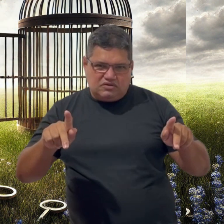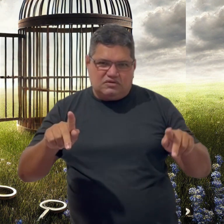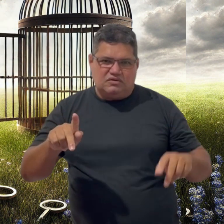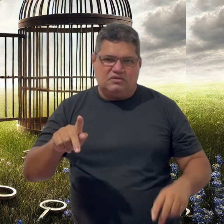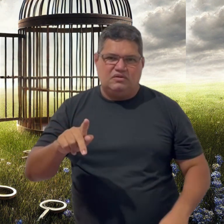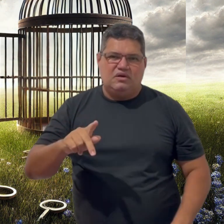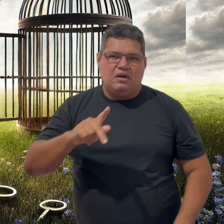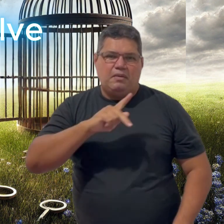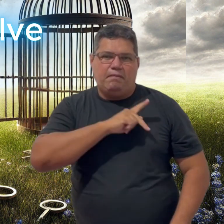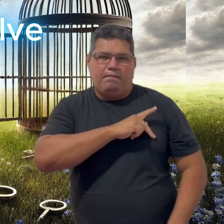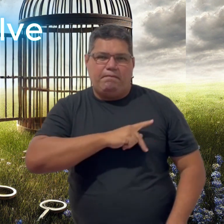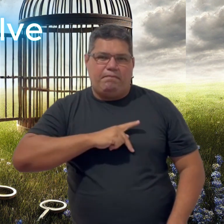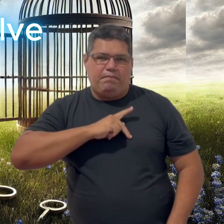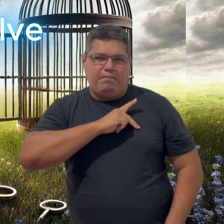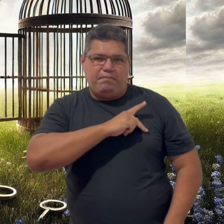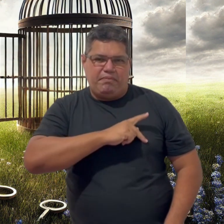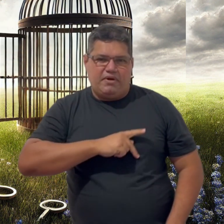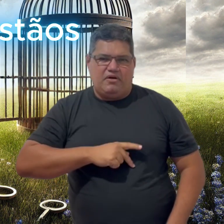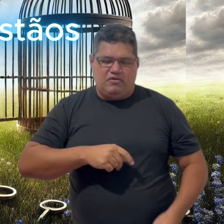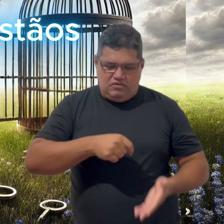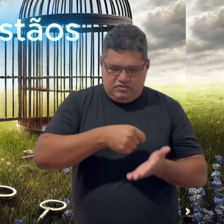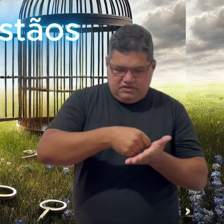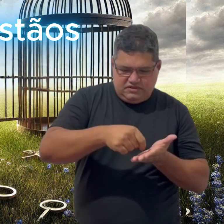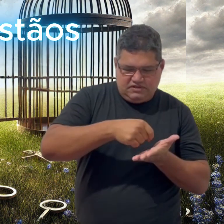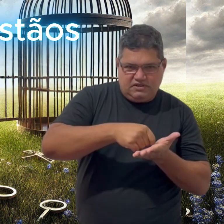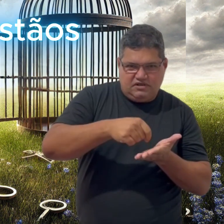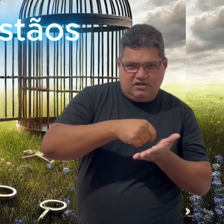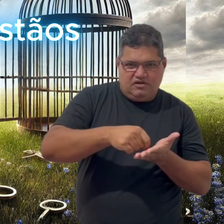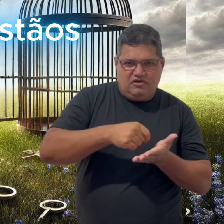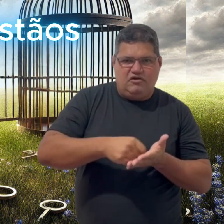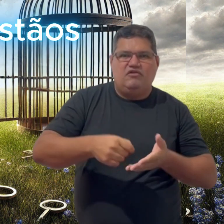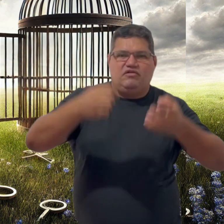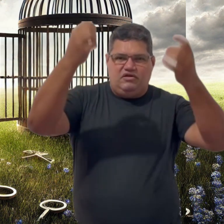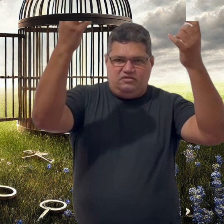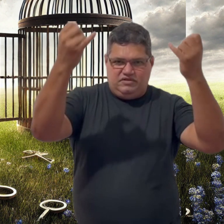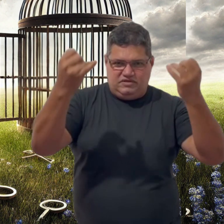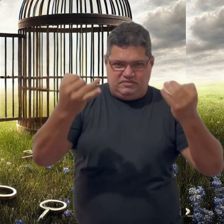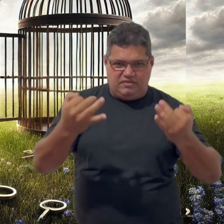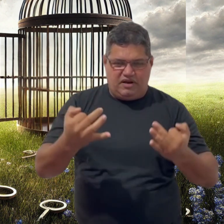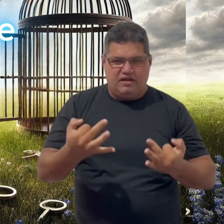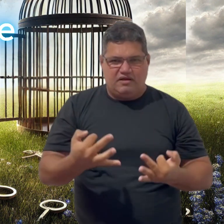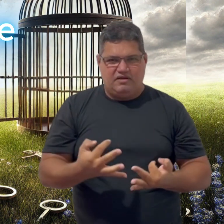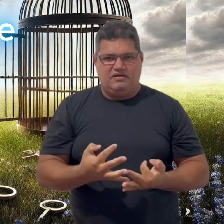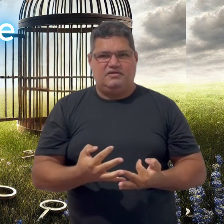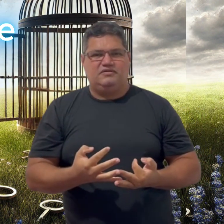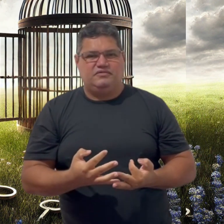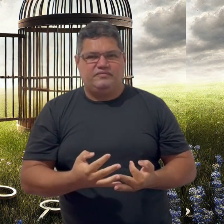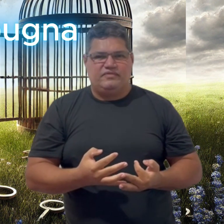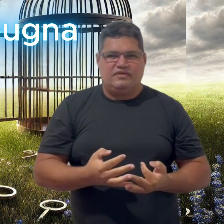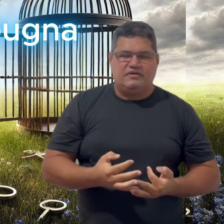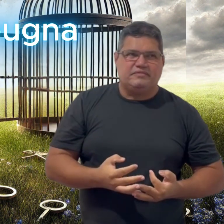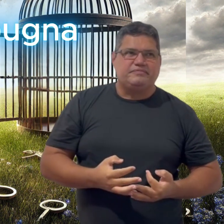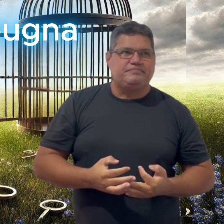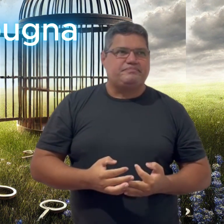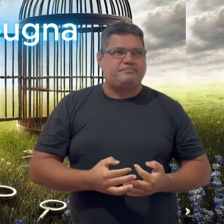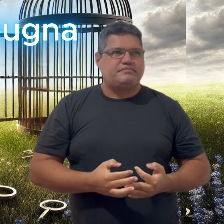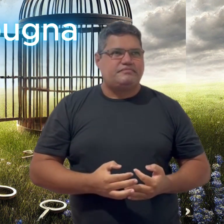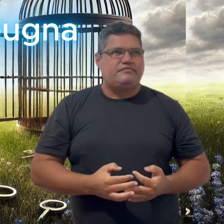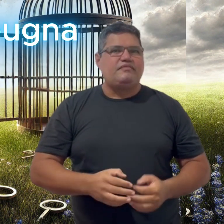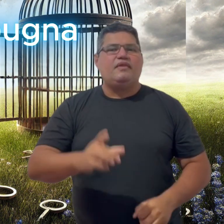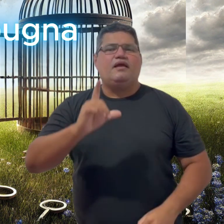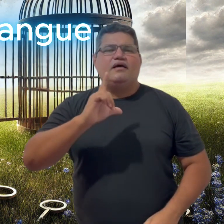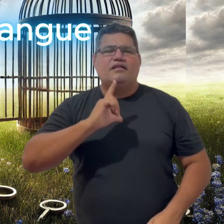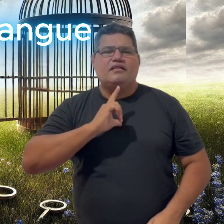luta que envolve todos os cristãos. Ele disse: temos